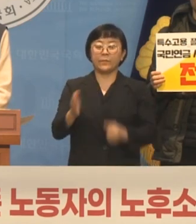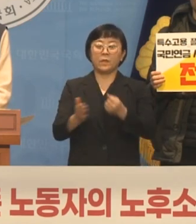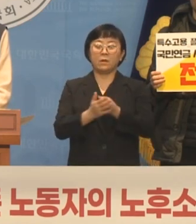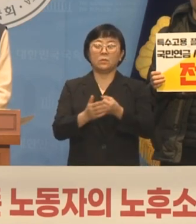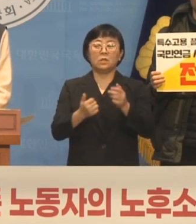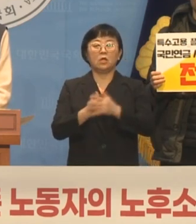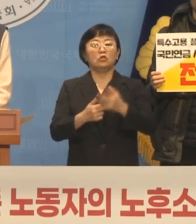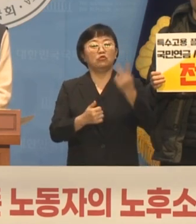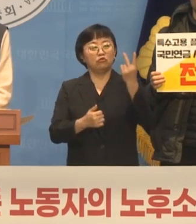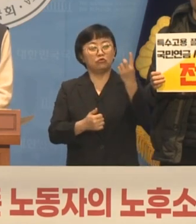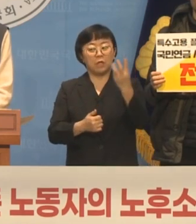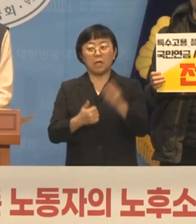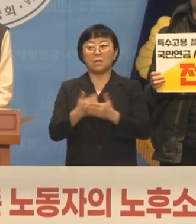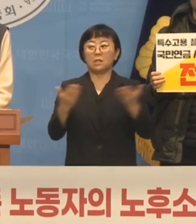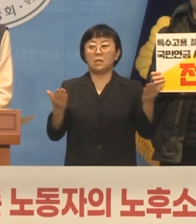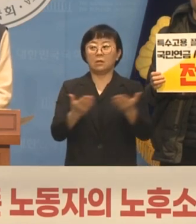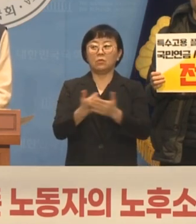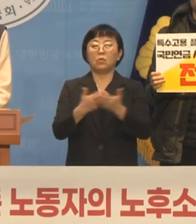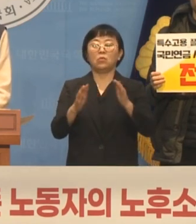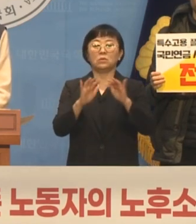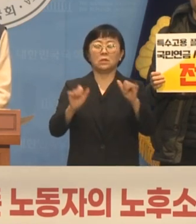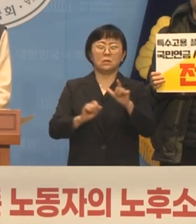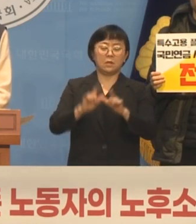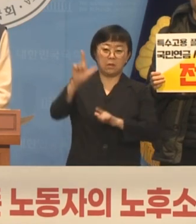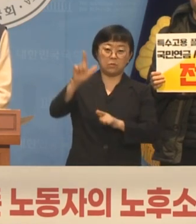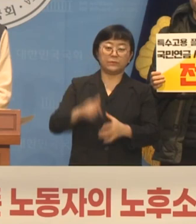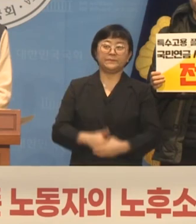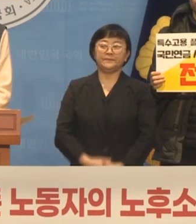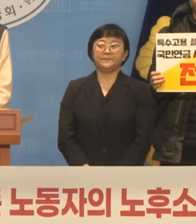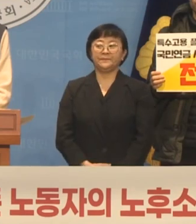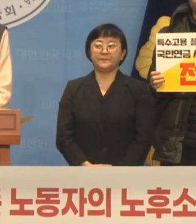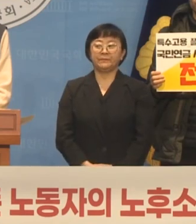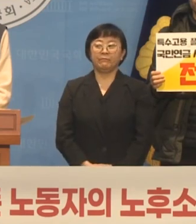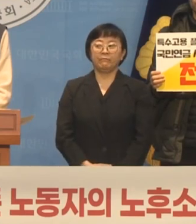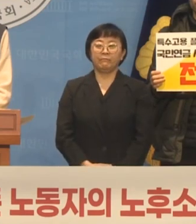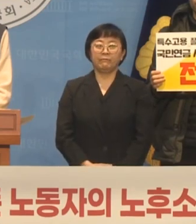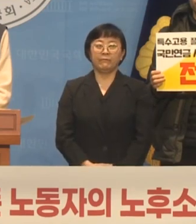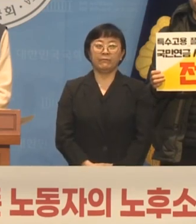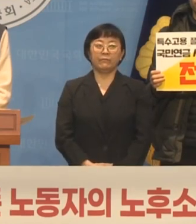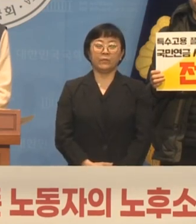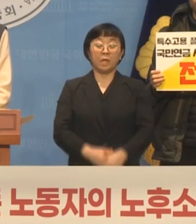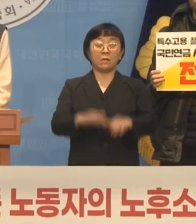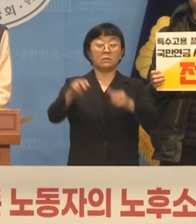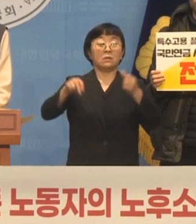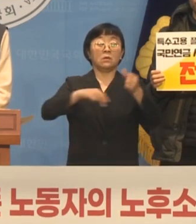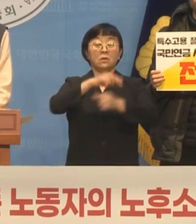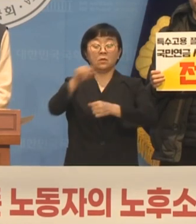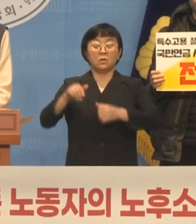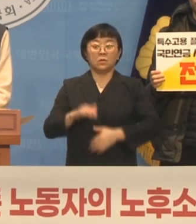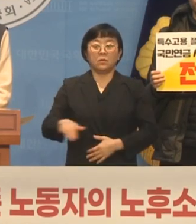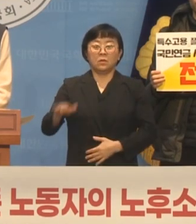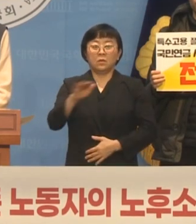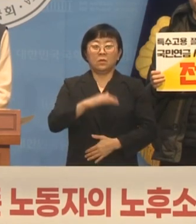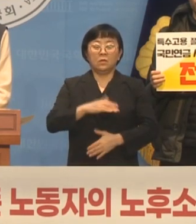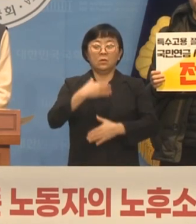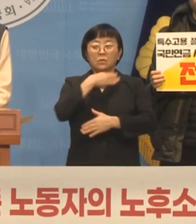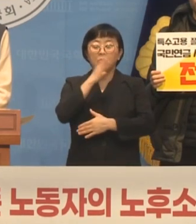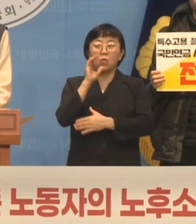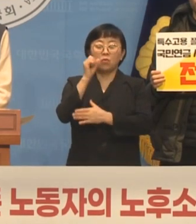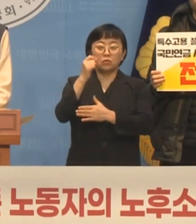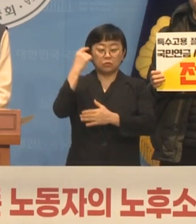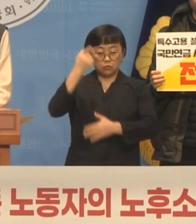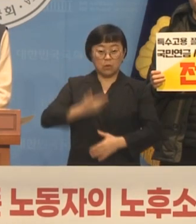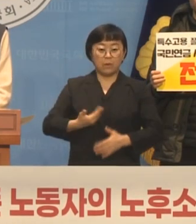투잡, 쓰리잡으로 몰리는 노동자가 거의 대부분입니다. 이러한 현실 속에 우리에게 노후를